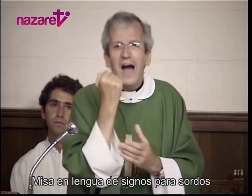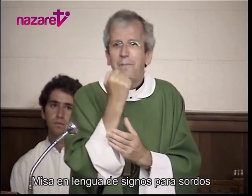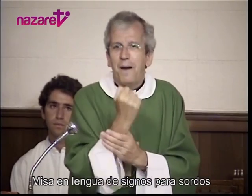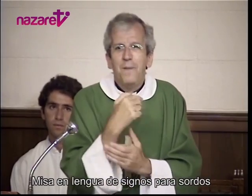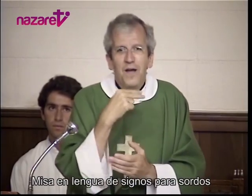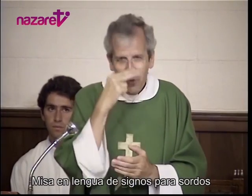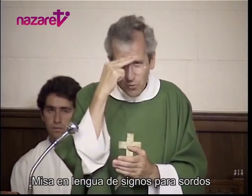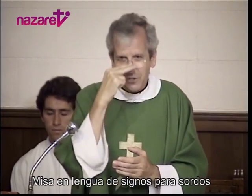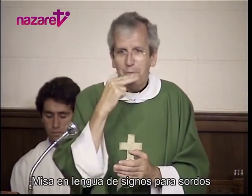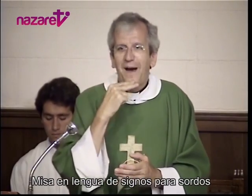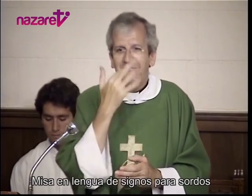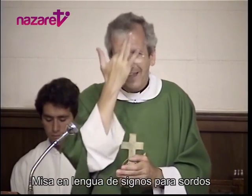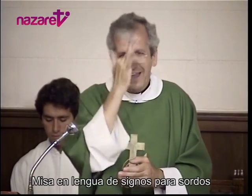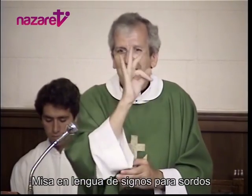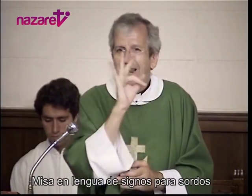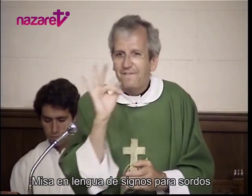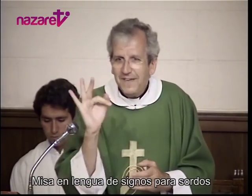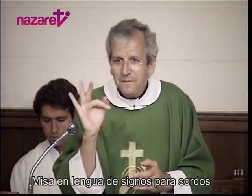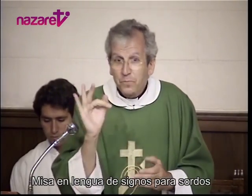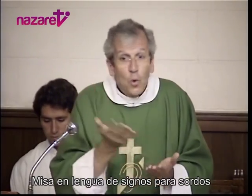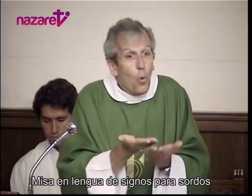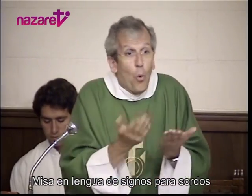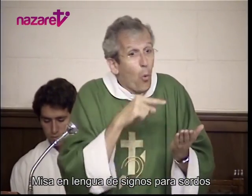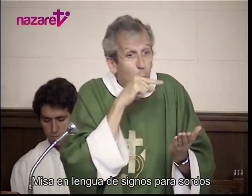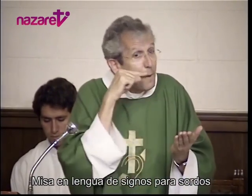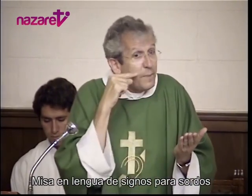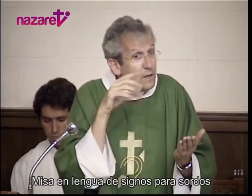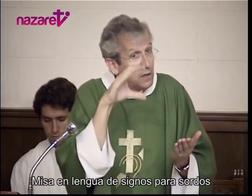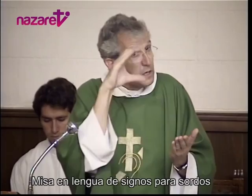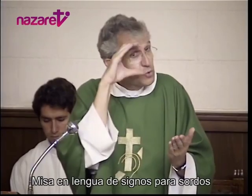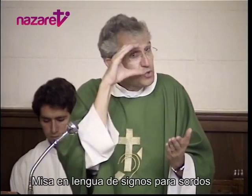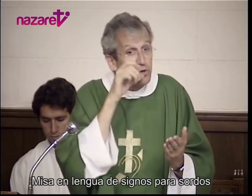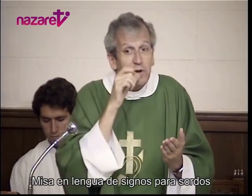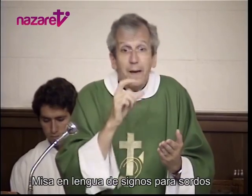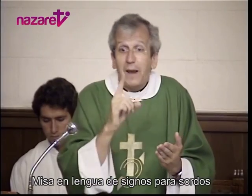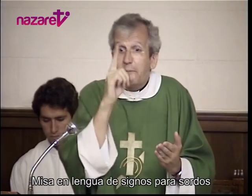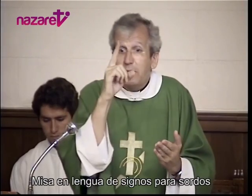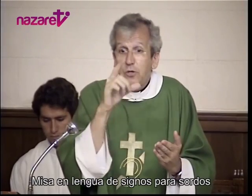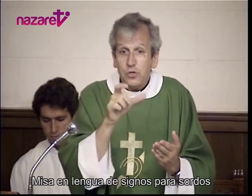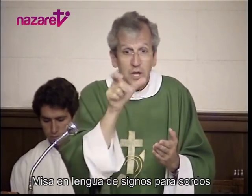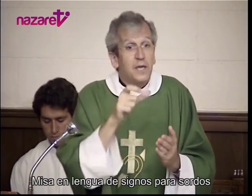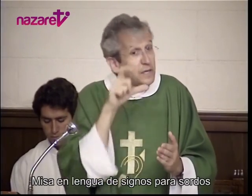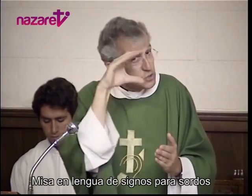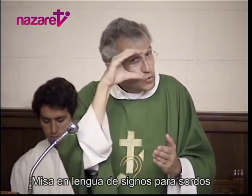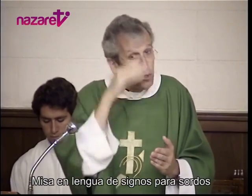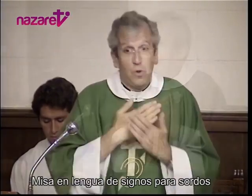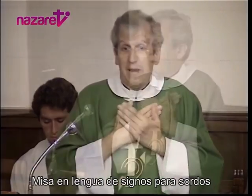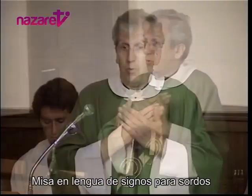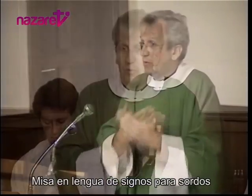Abraham, nuestro padre en la fe, un hombre que escuchó la palabra de Dios, que escuchó la voluntad de